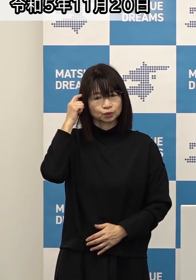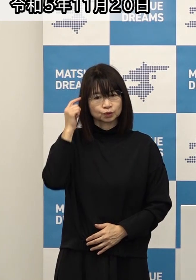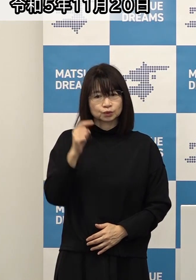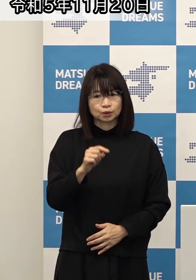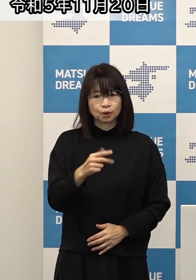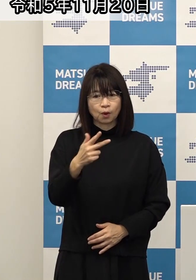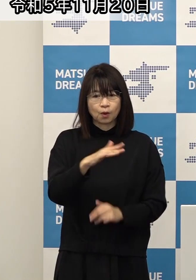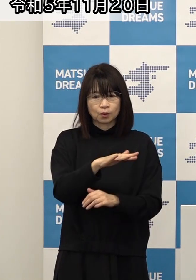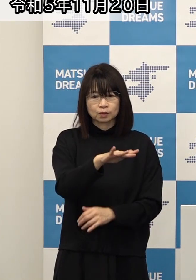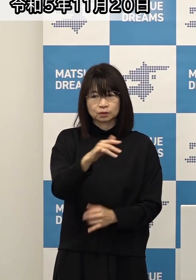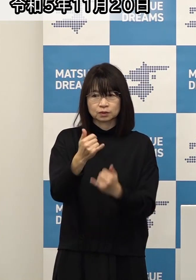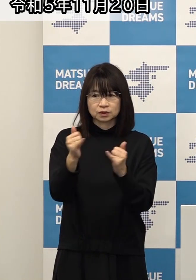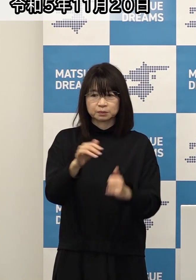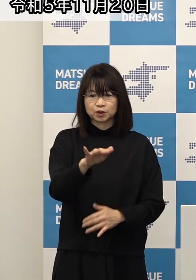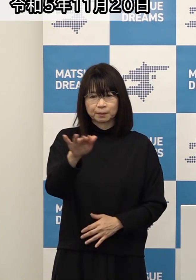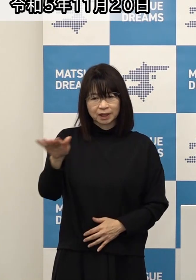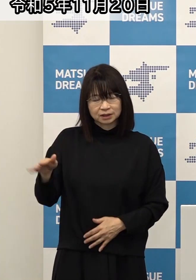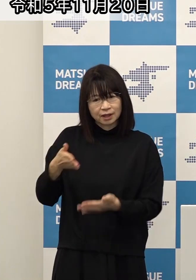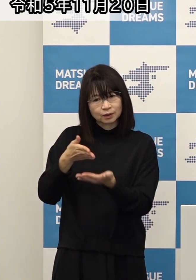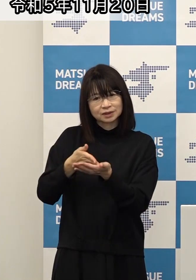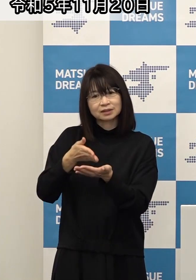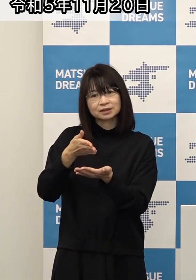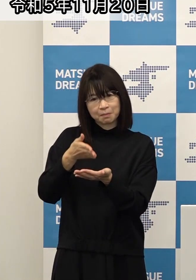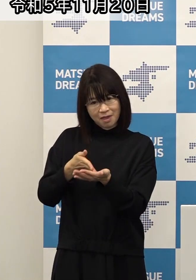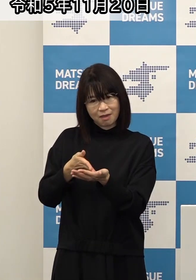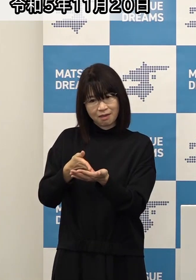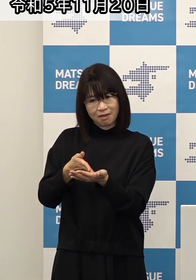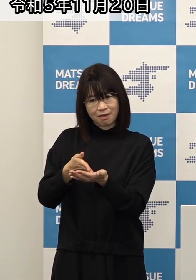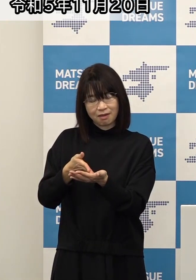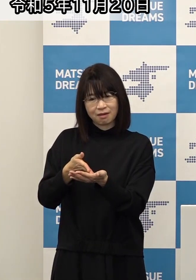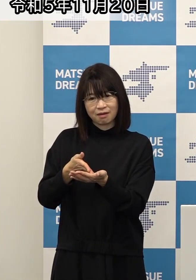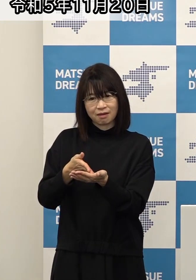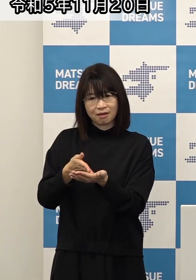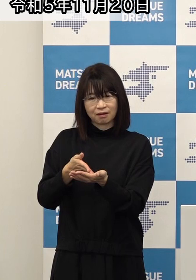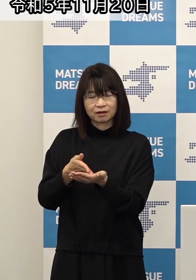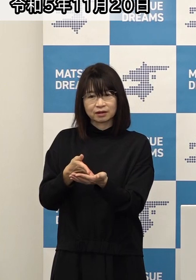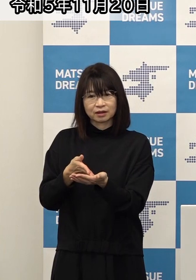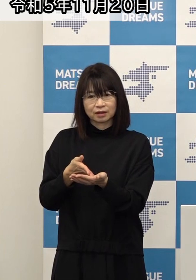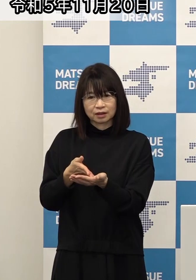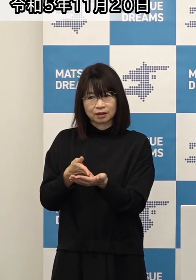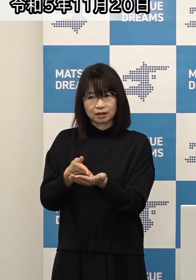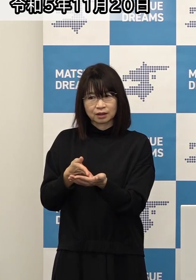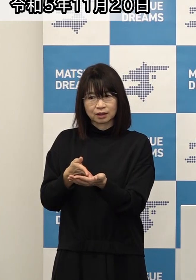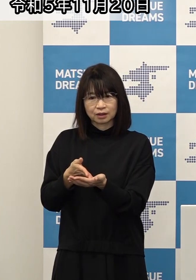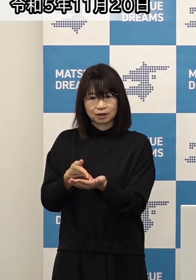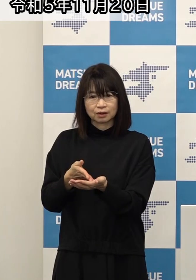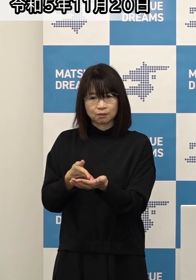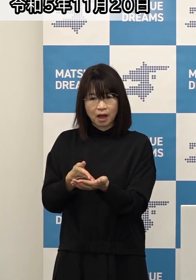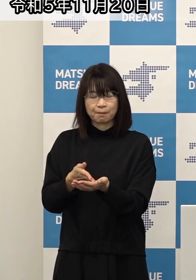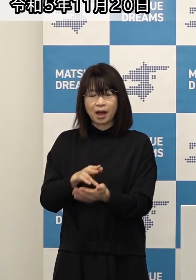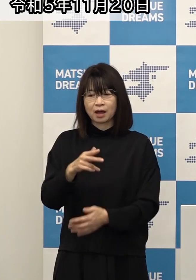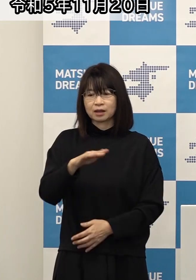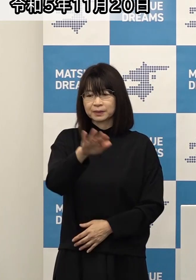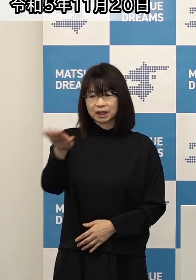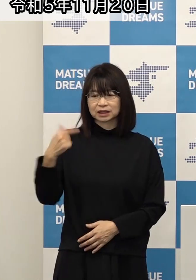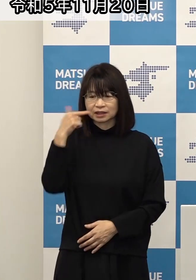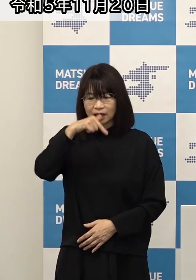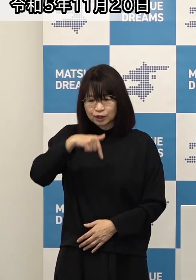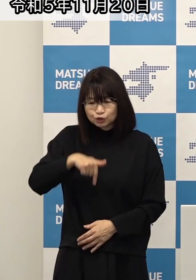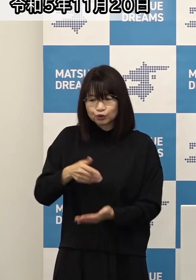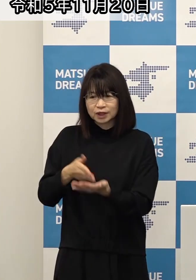ちょっと、ご説明といいますか、はい、その端的な言葉でですね、納得できるようなお言葉をちょっと頂戴できればなと。 は